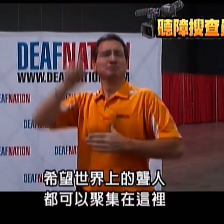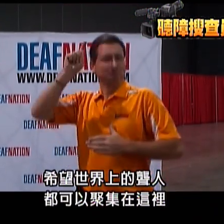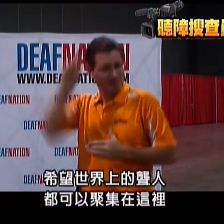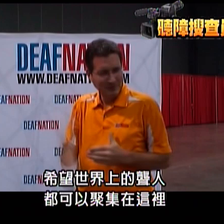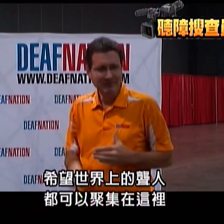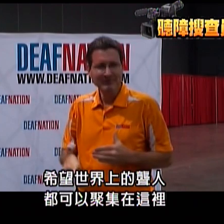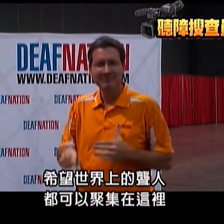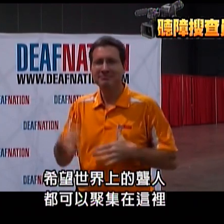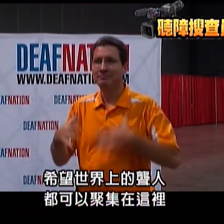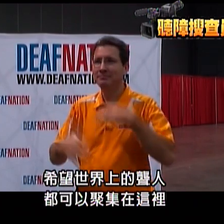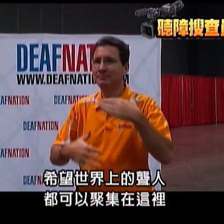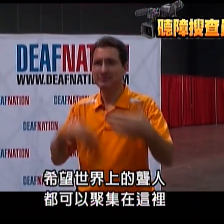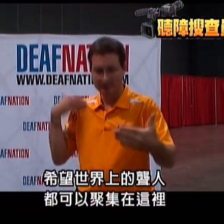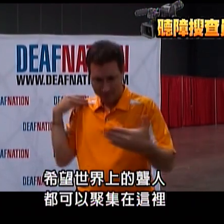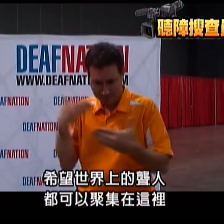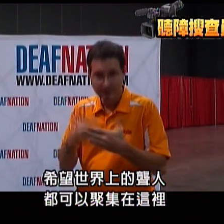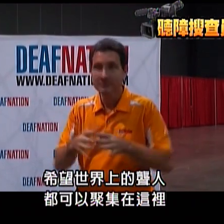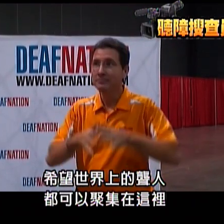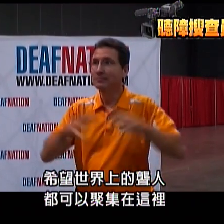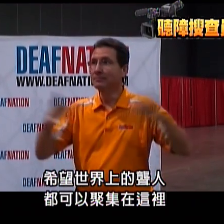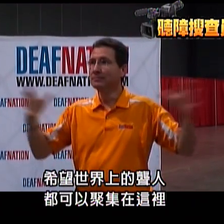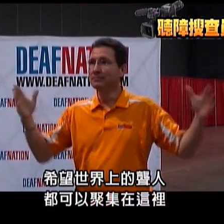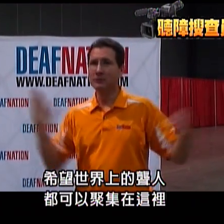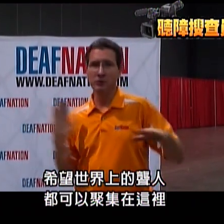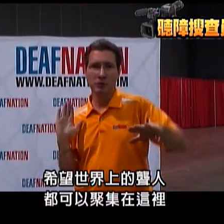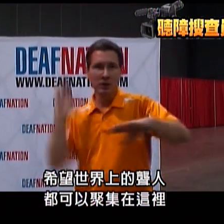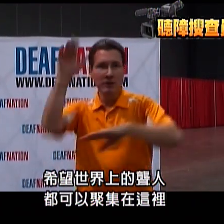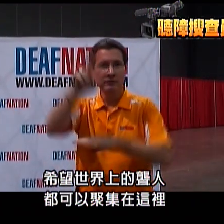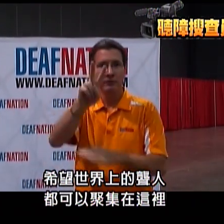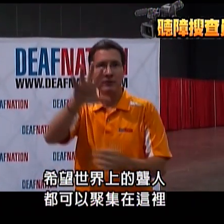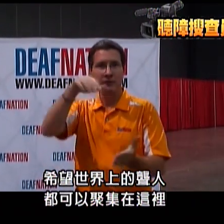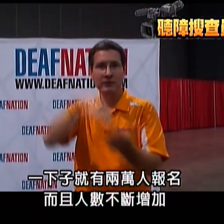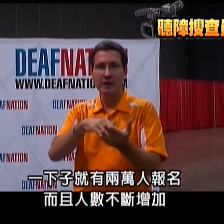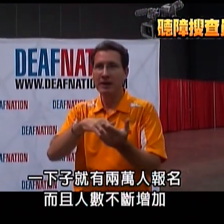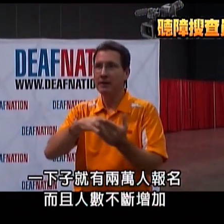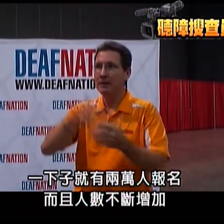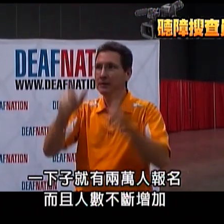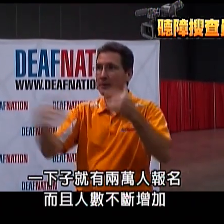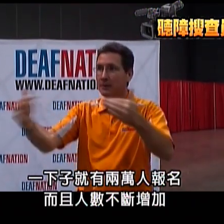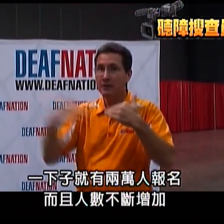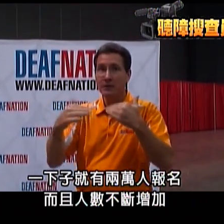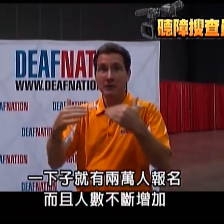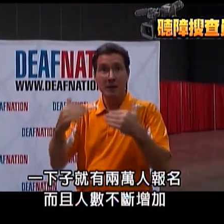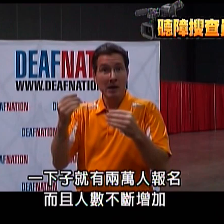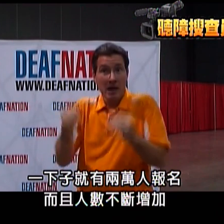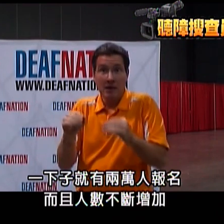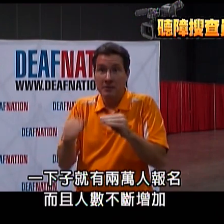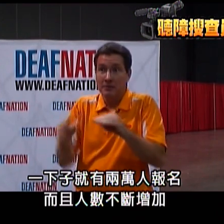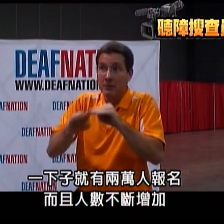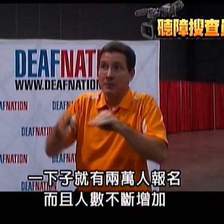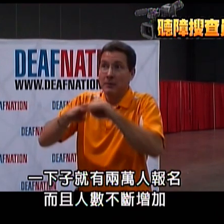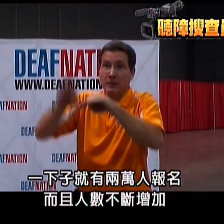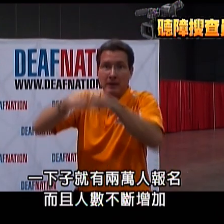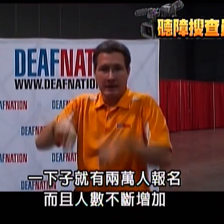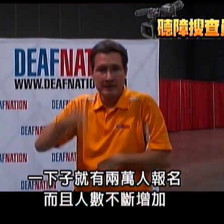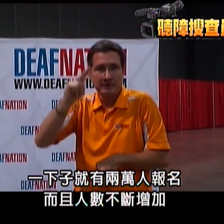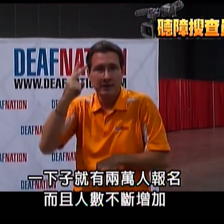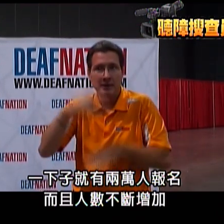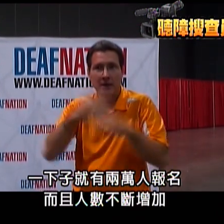人都可以聚集在这里，一下子就有20000人报名，而且人数不断增